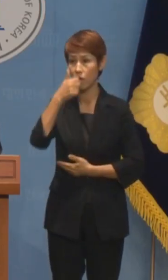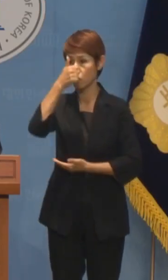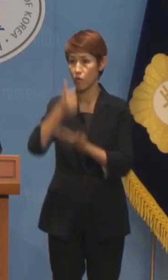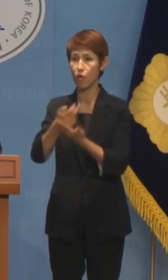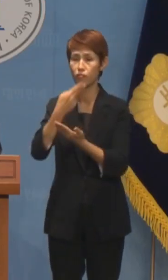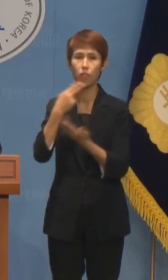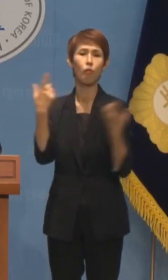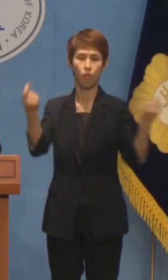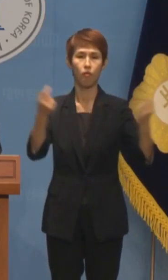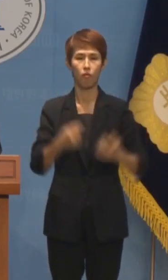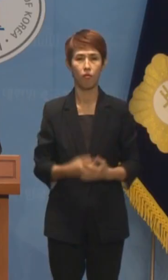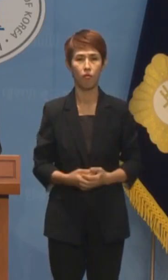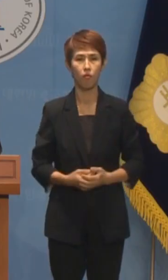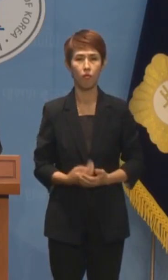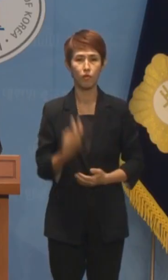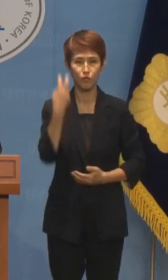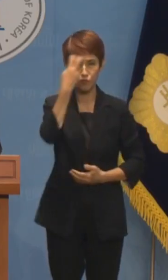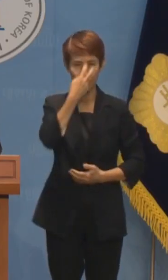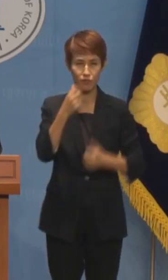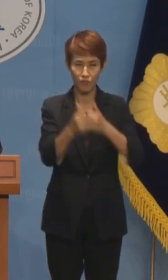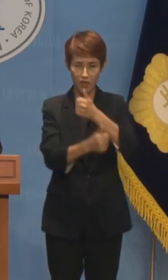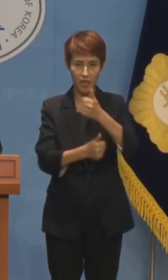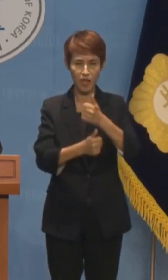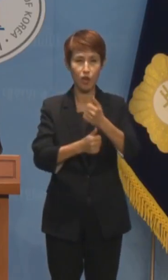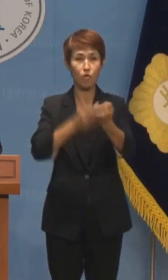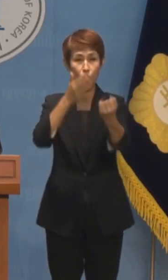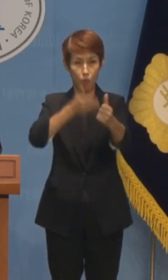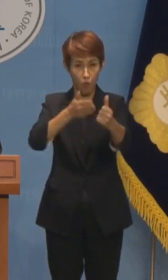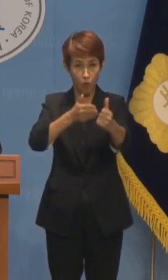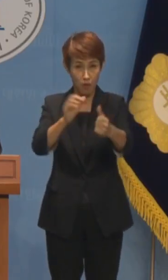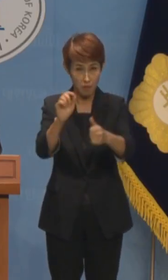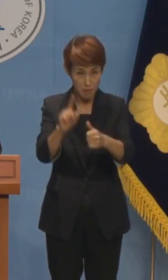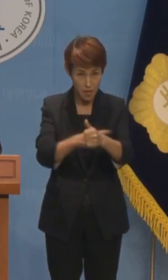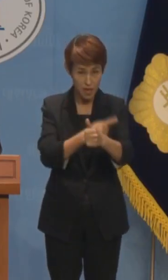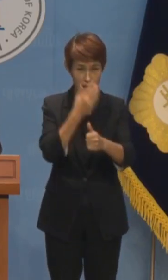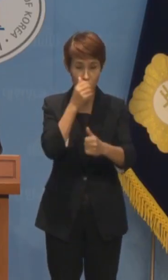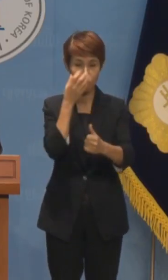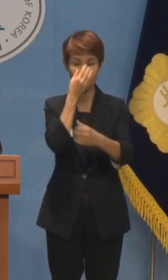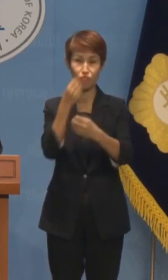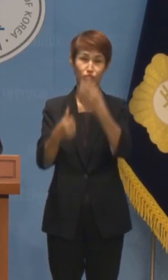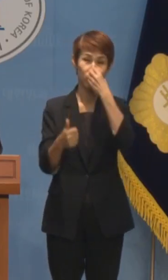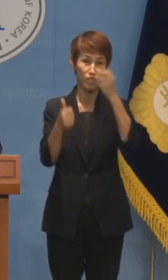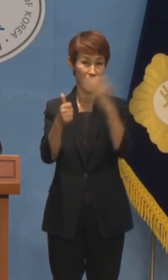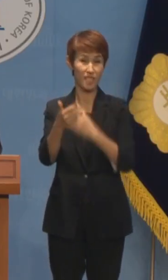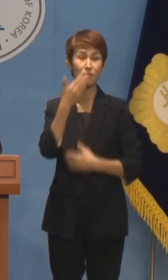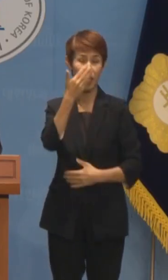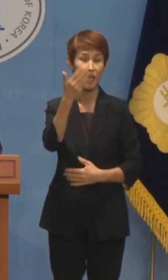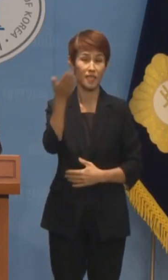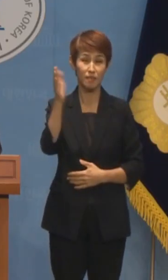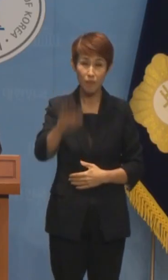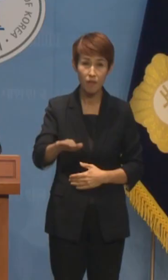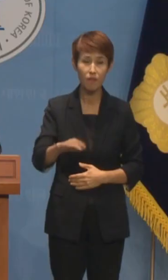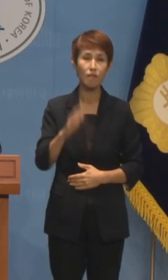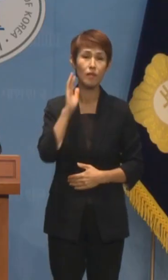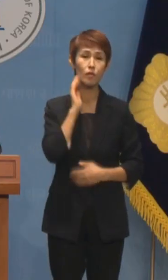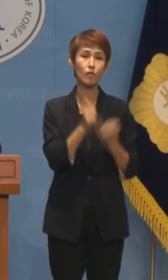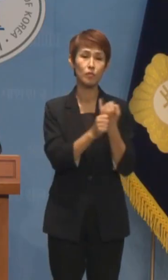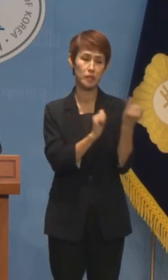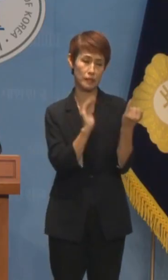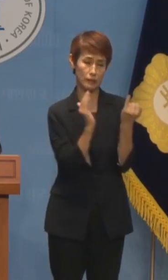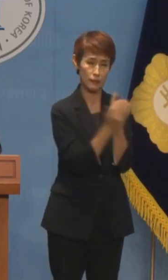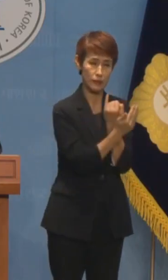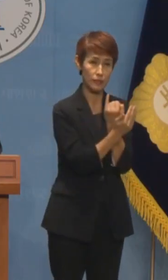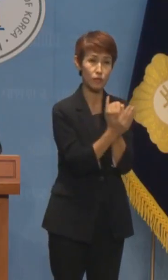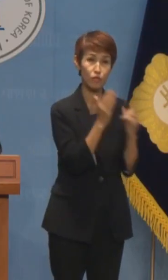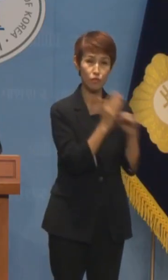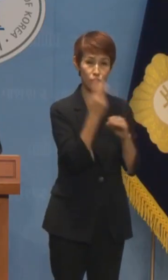물론 수심이 공고사항이니 가뿐하게 무시할 수도 있습니다. 김건희 여사 호위무사로 전락한